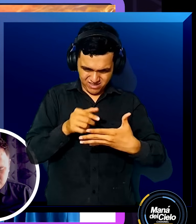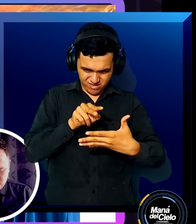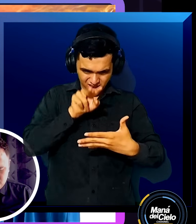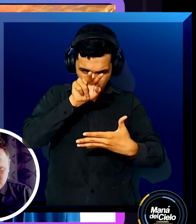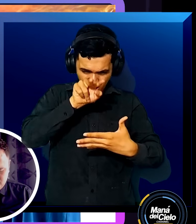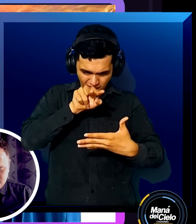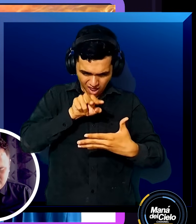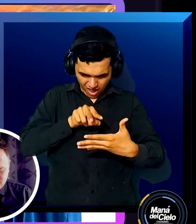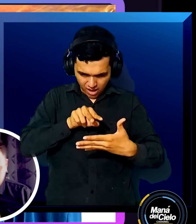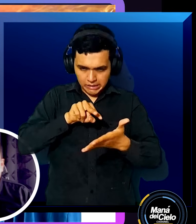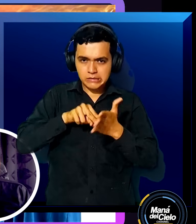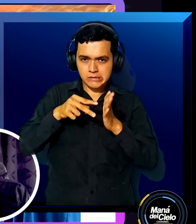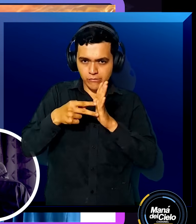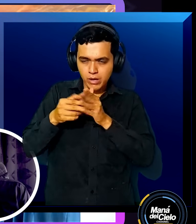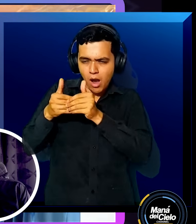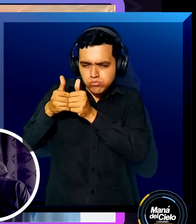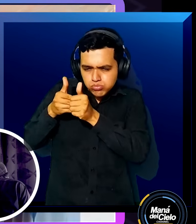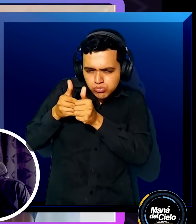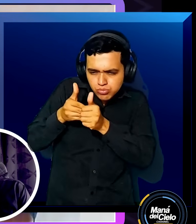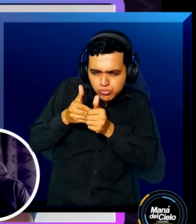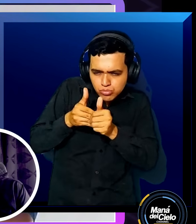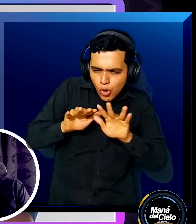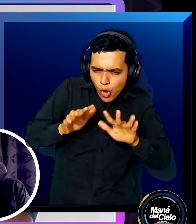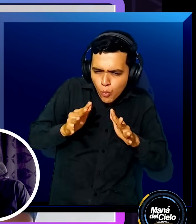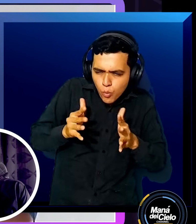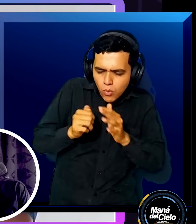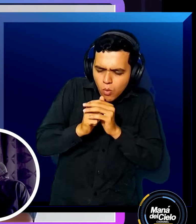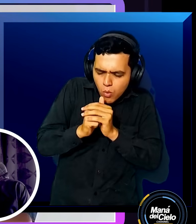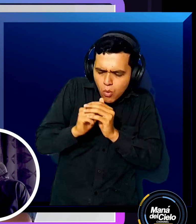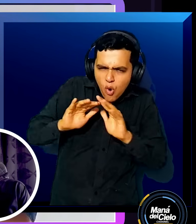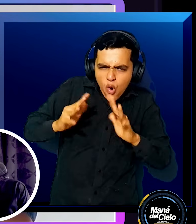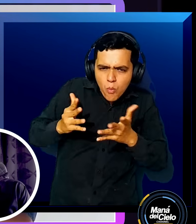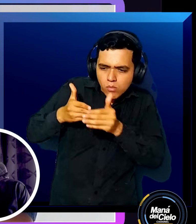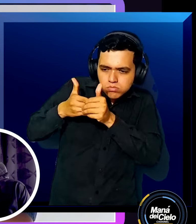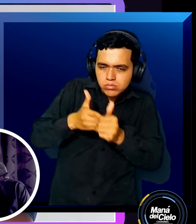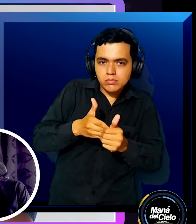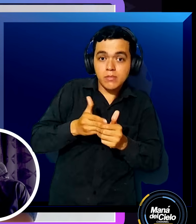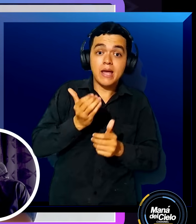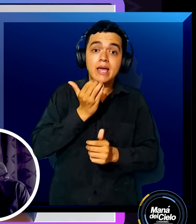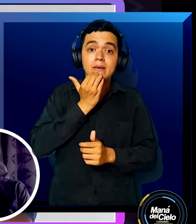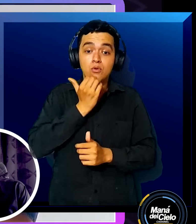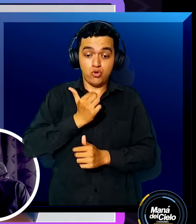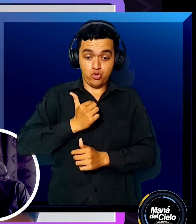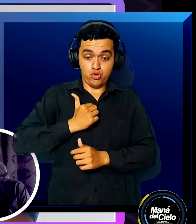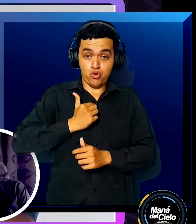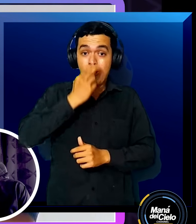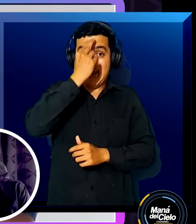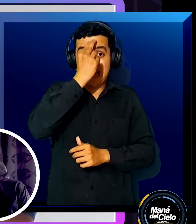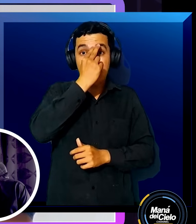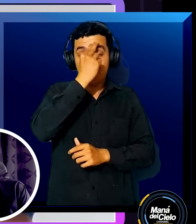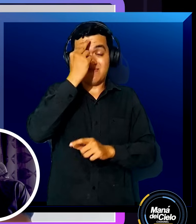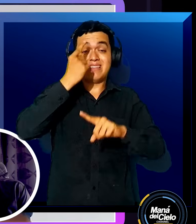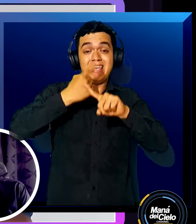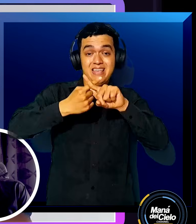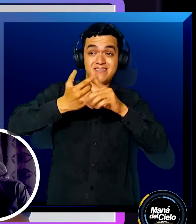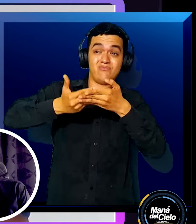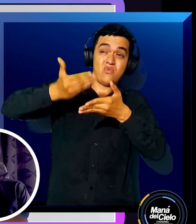una parte muy bonita que dice, y cuando Jesús terminó de orar, o sea, punto final, terminó de orar, o sea, le